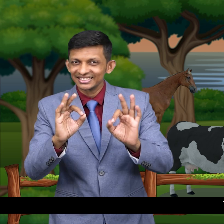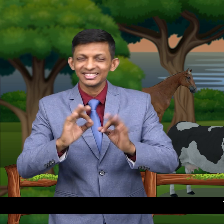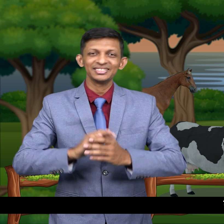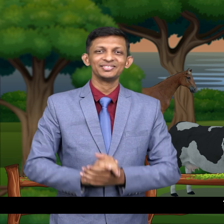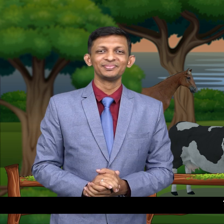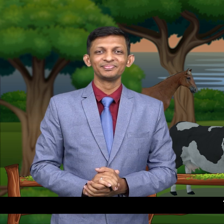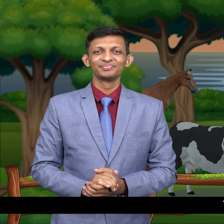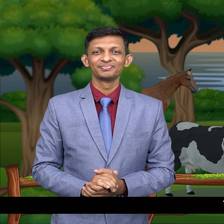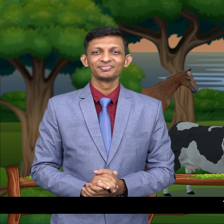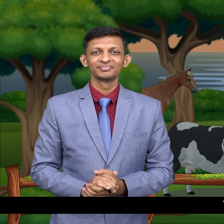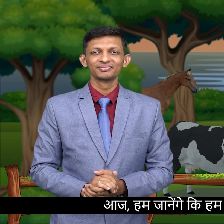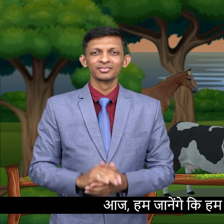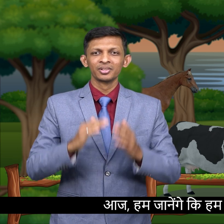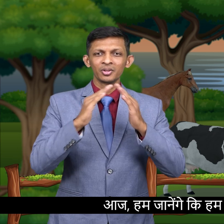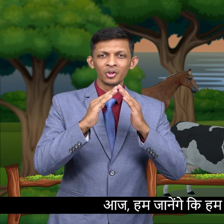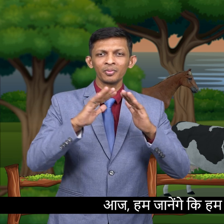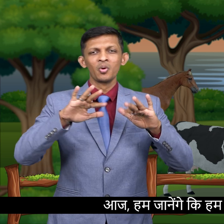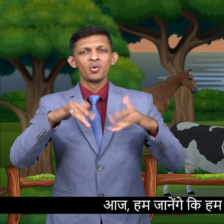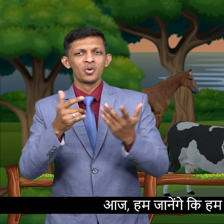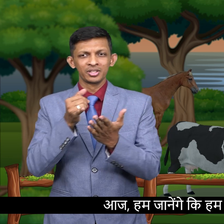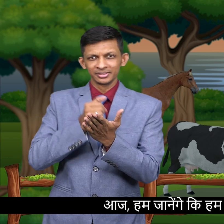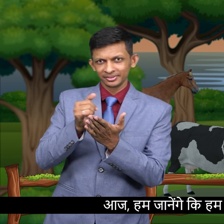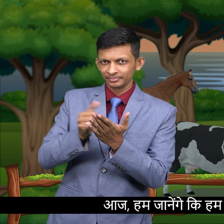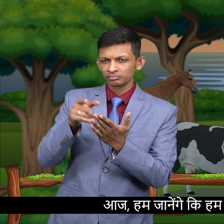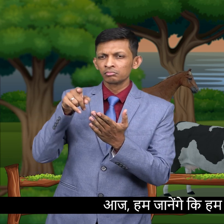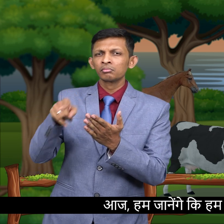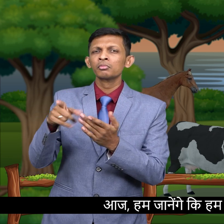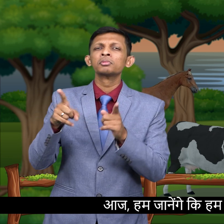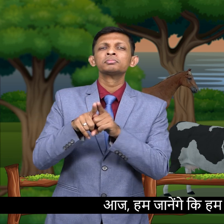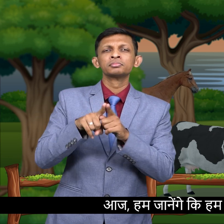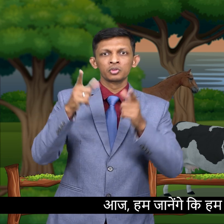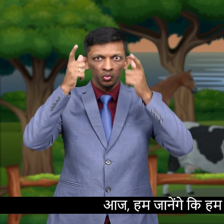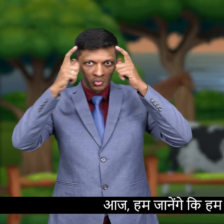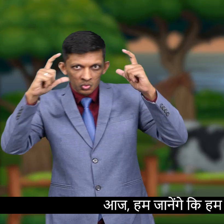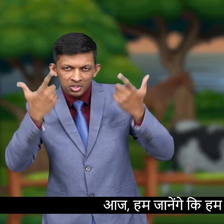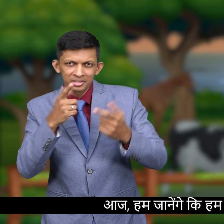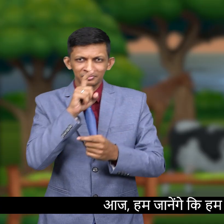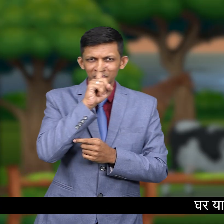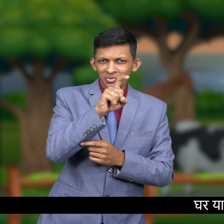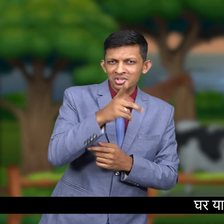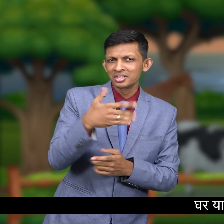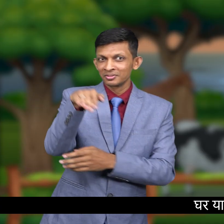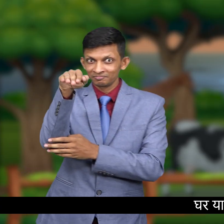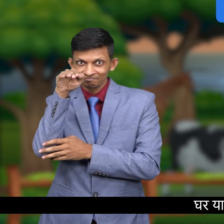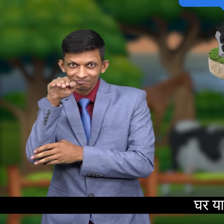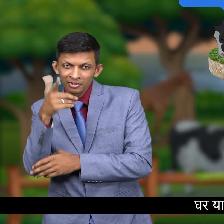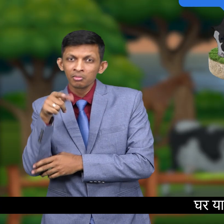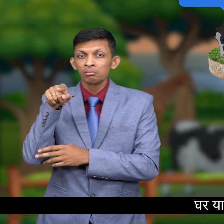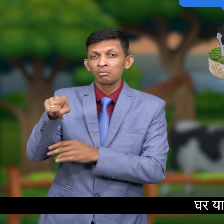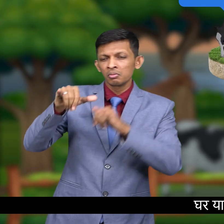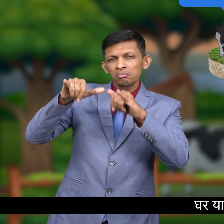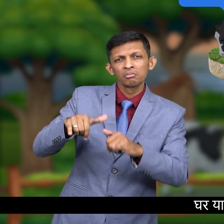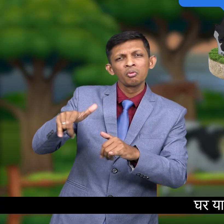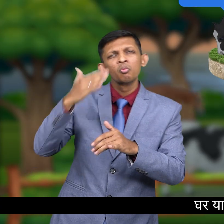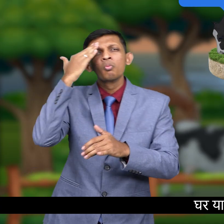सभी को। आज हम जानेंगे कि हम गायों, मुर्गियों और ऊंटों जैसे जानवरों को घर या खेतों में क्यों रखते